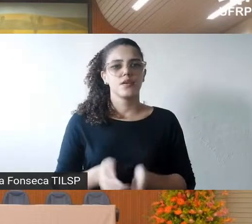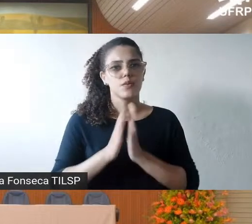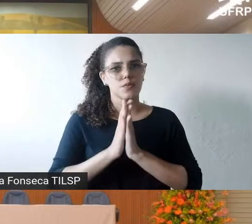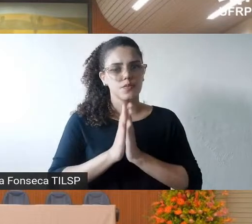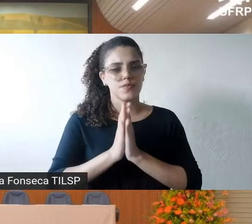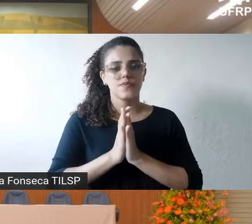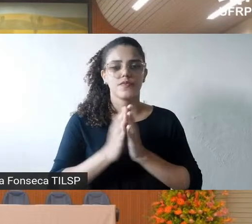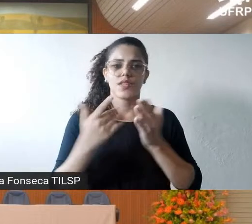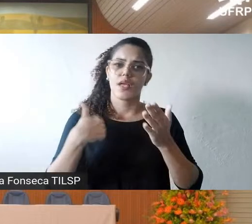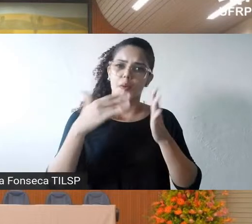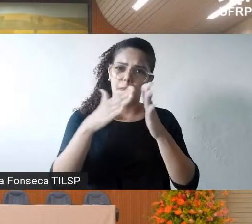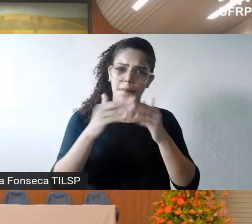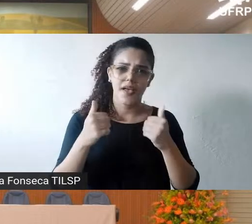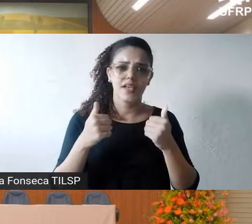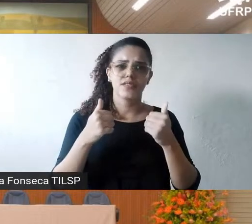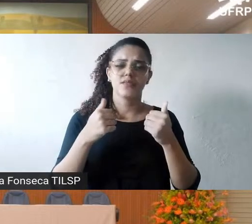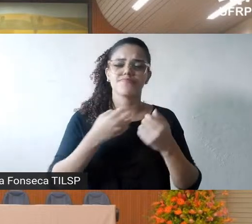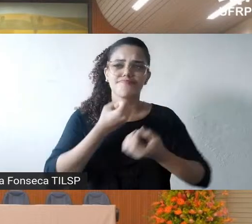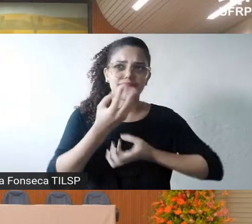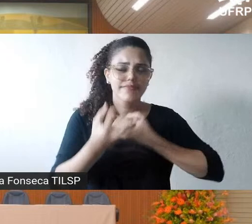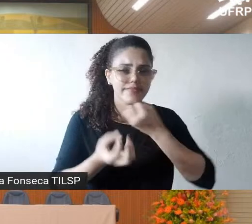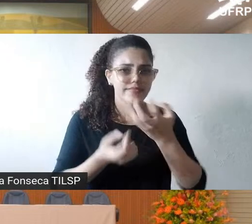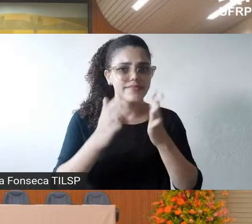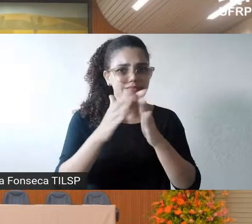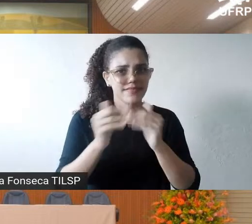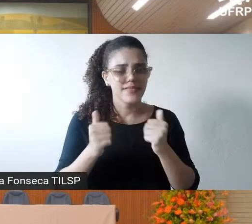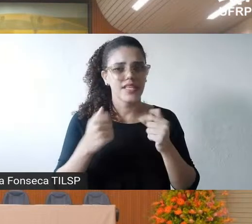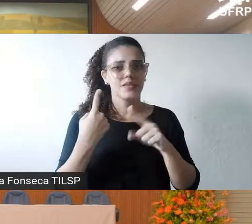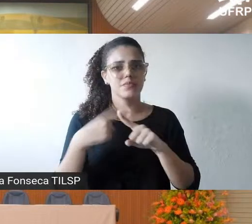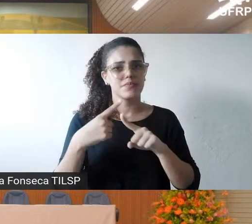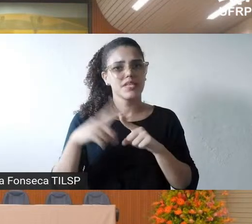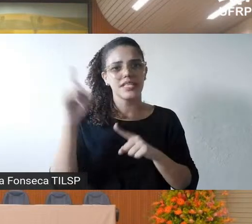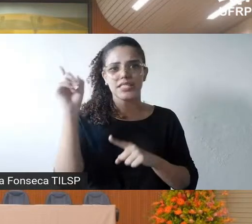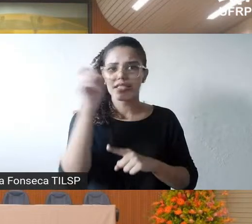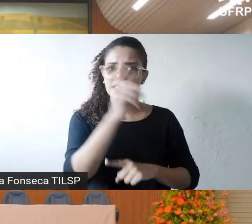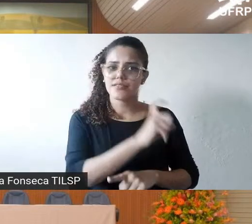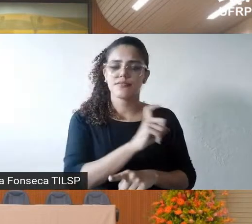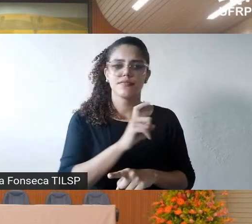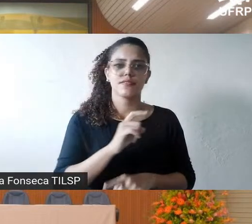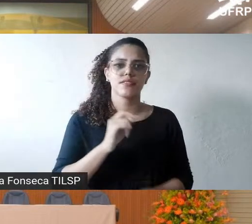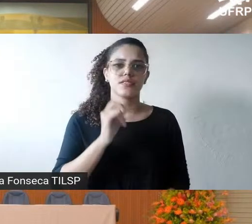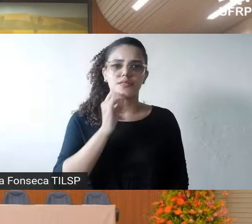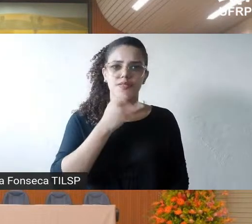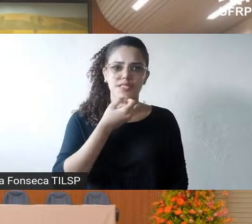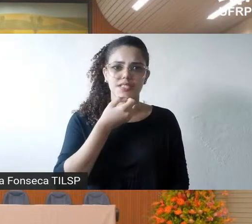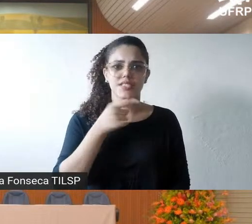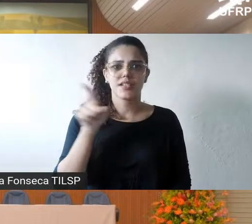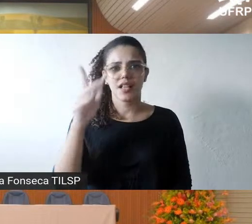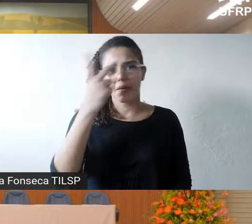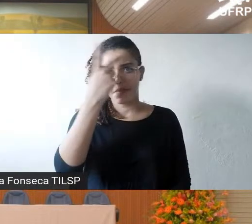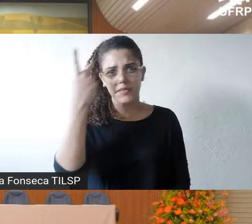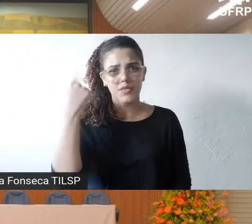desabafo. Porque é muito difícil, é muito duro ver pessoas morrendo, sonhos.